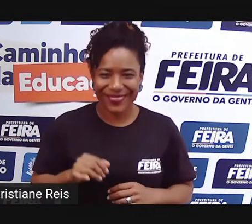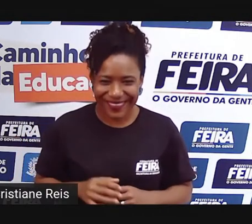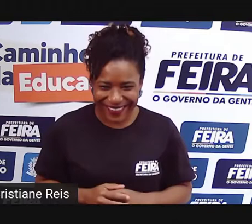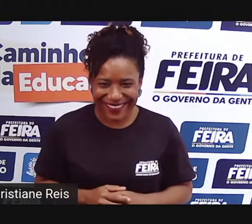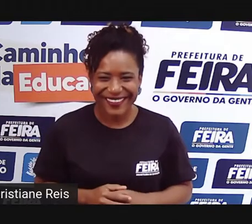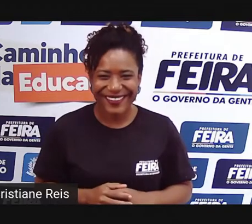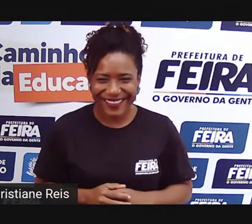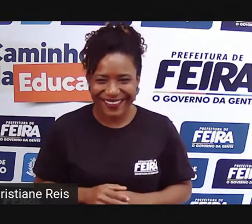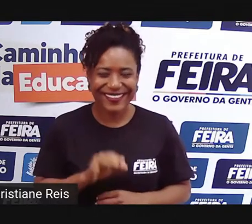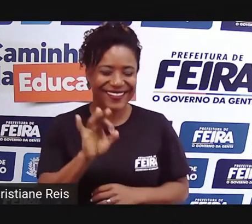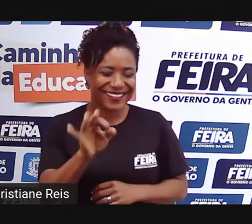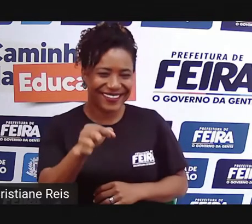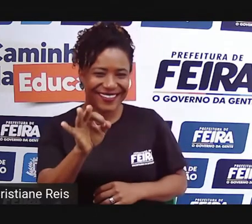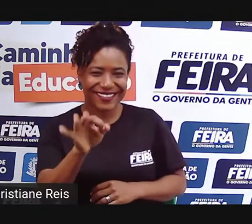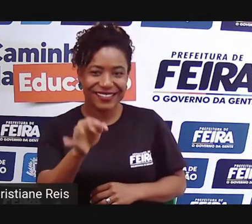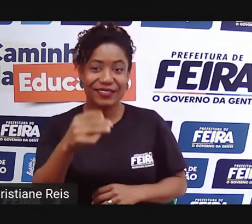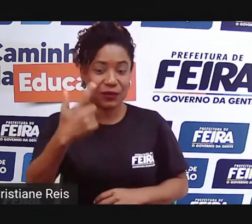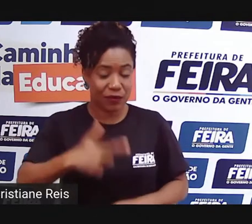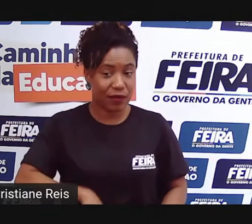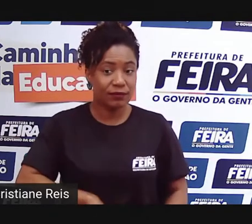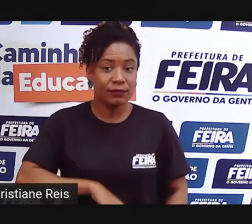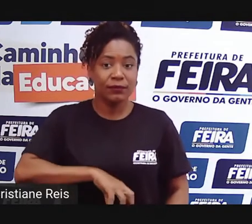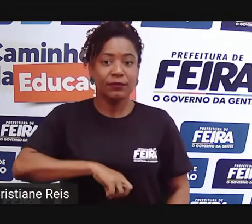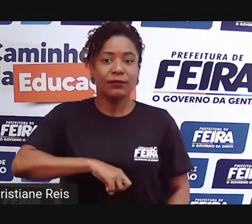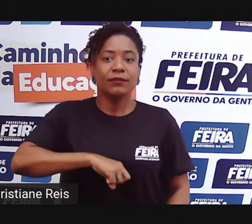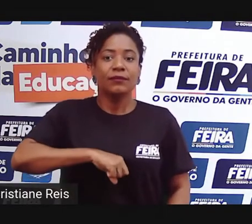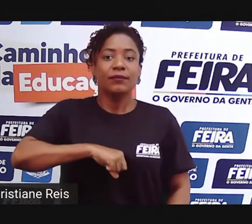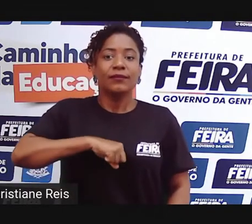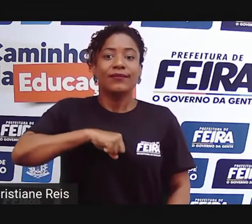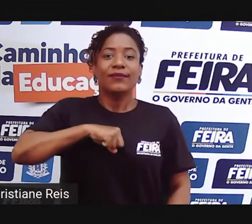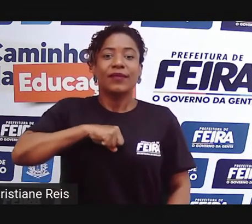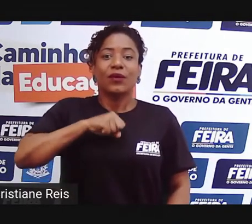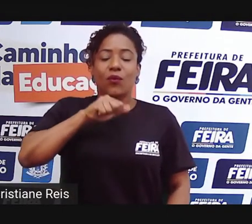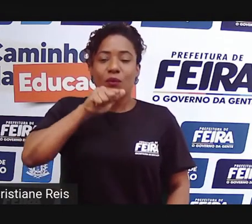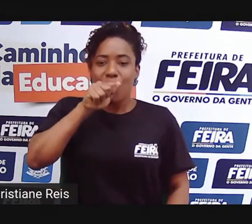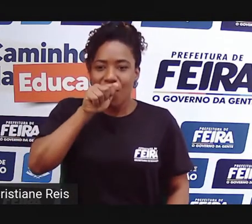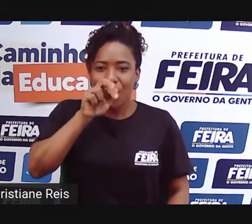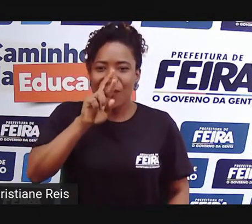Isso, meninada! De novo!